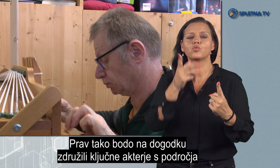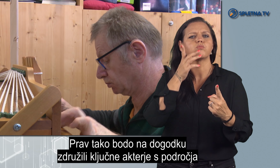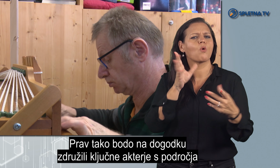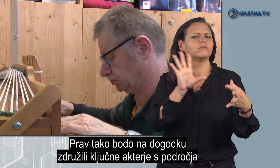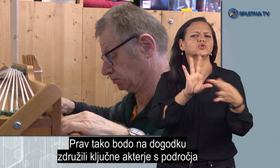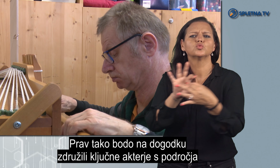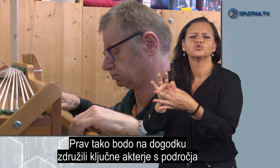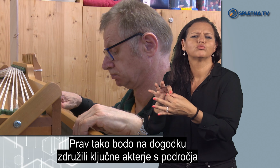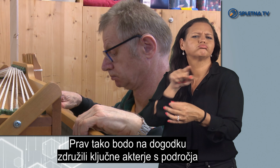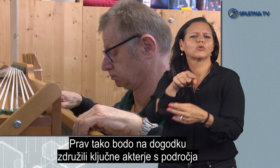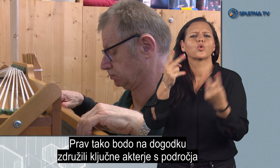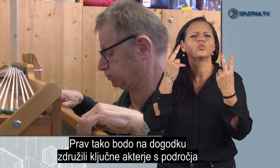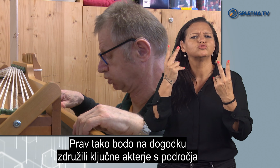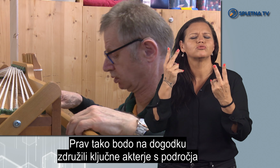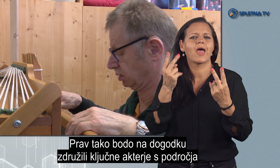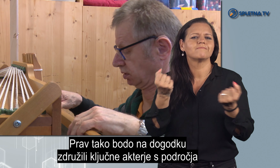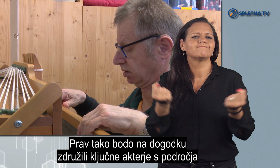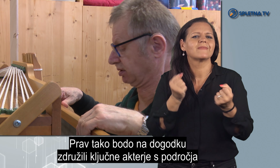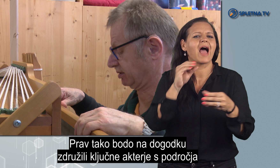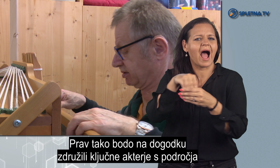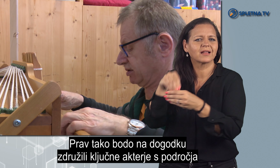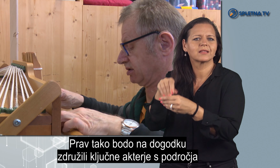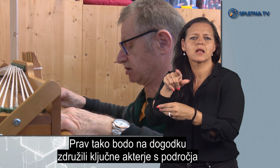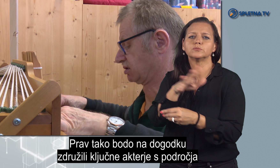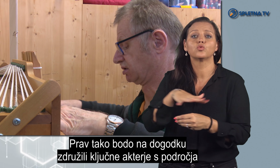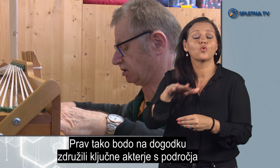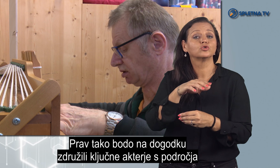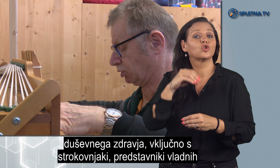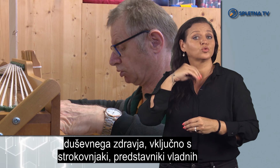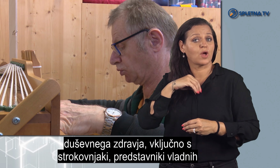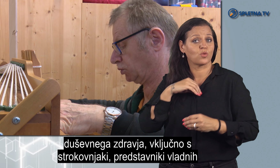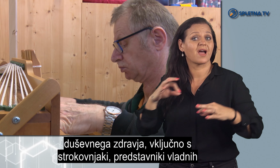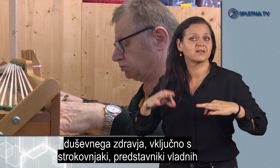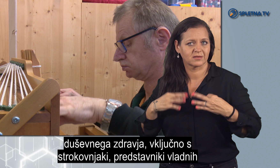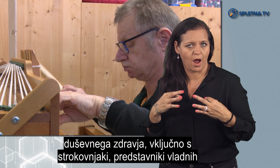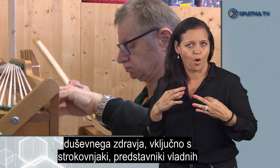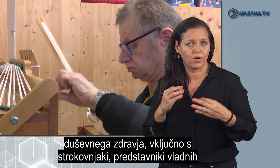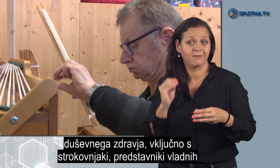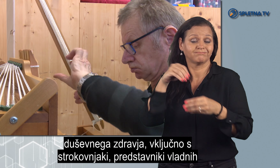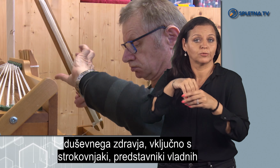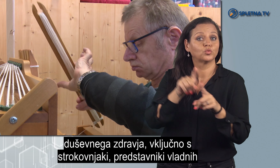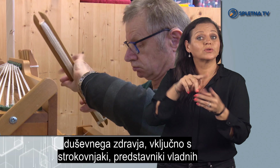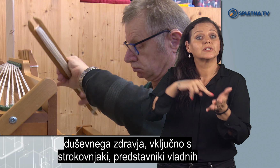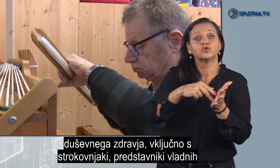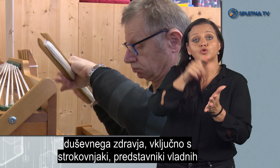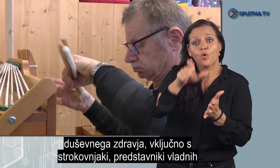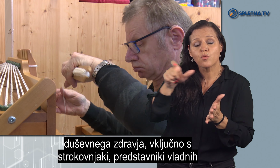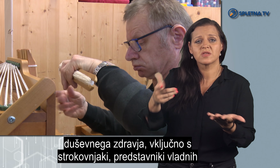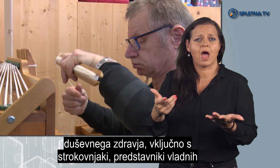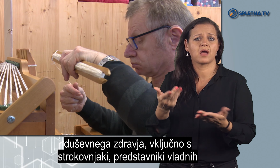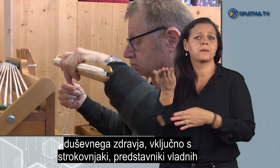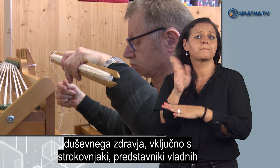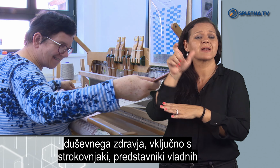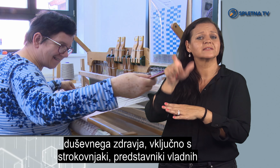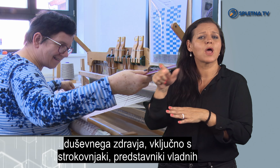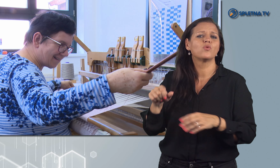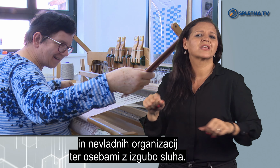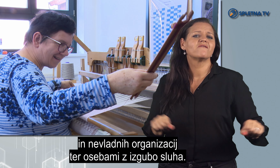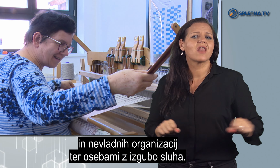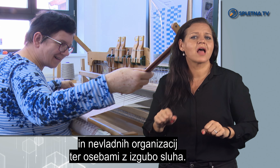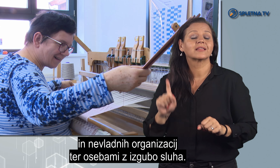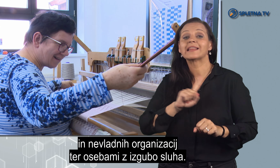bodo na dogodku združili ključne akterje s področja duševnega zdravja, vključno s strokovnjaki,